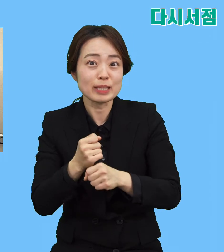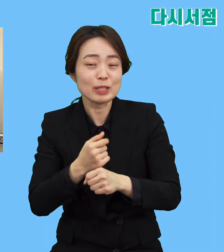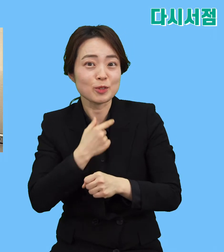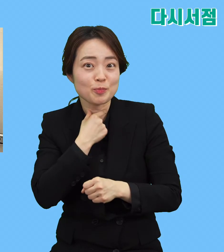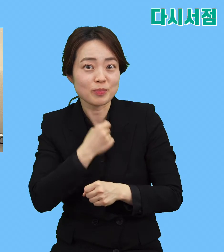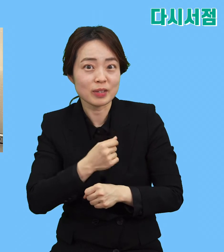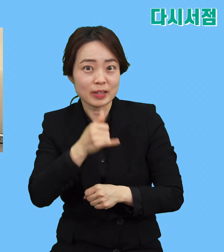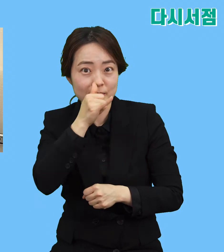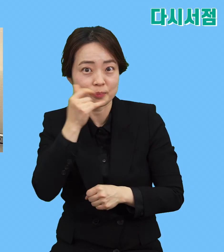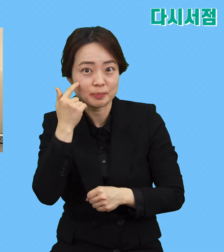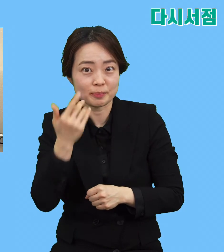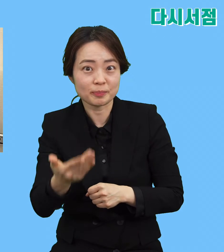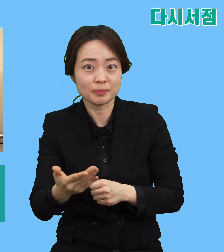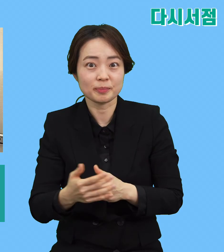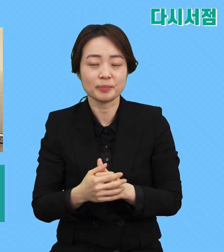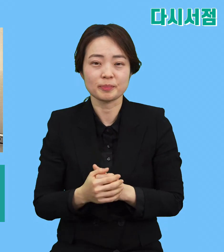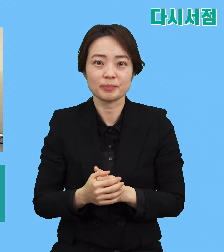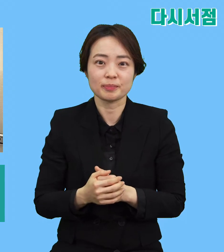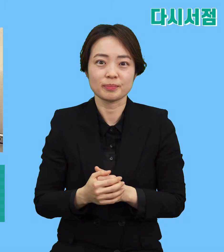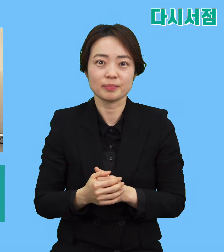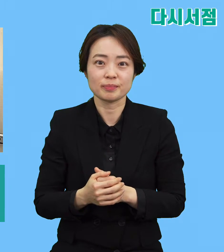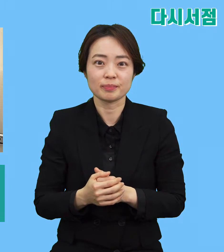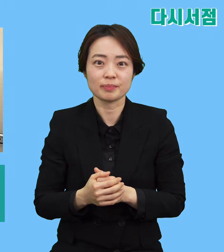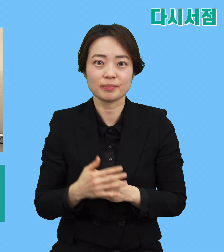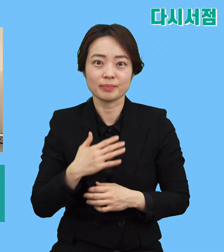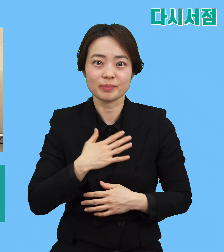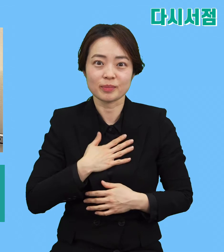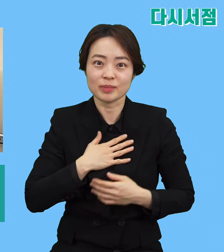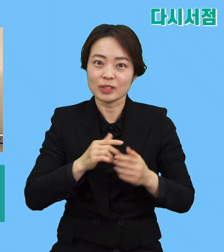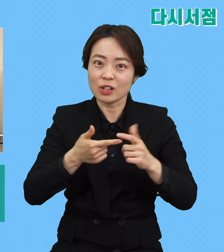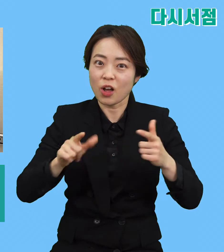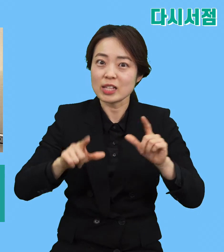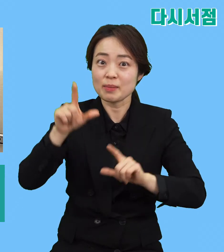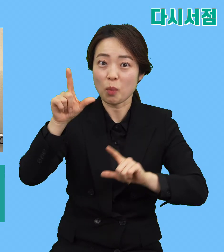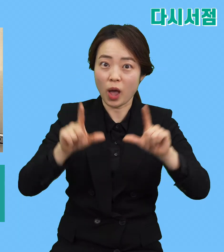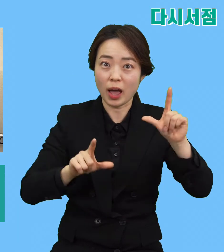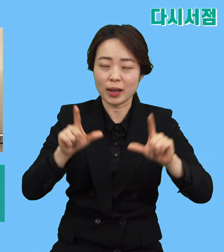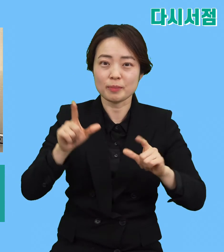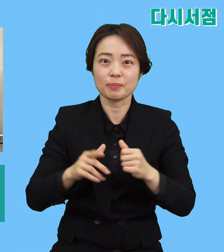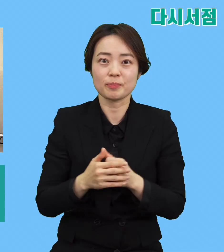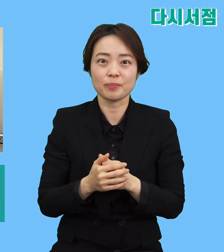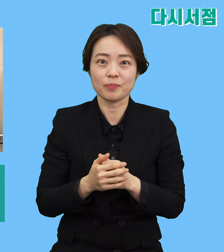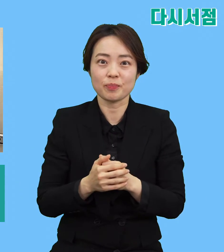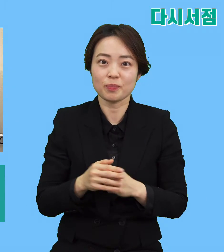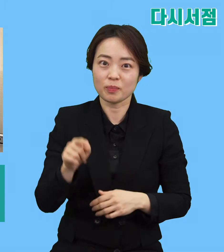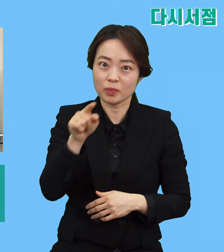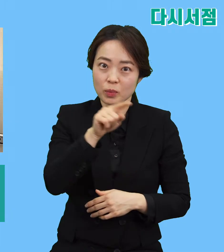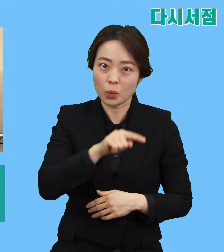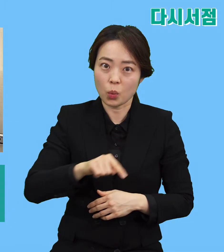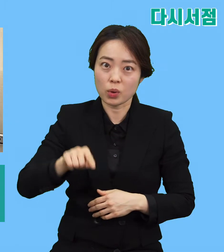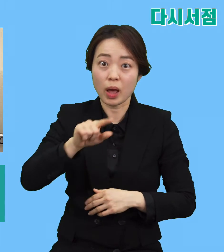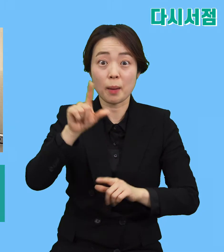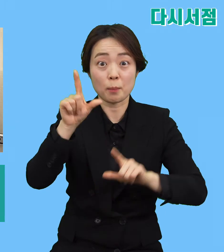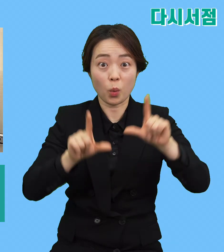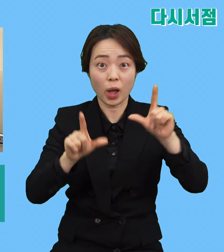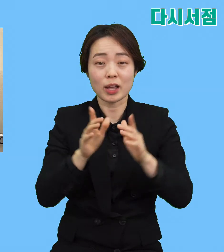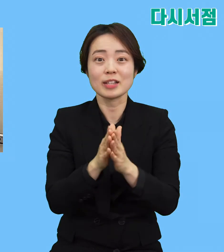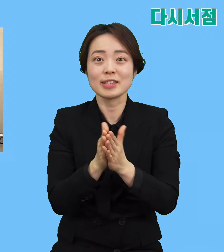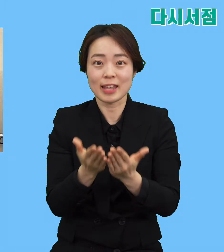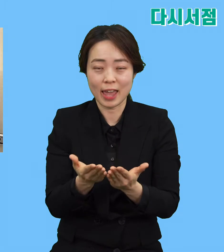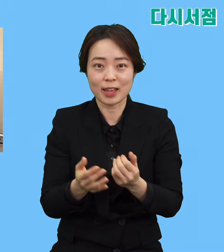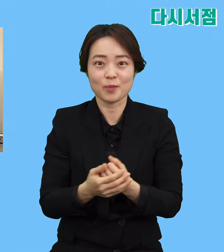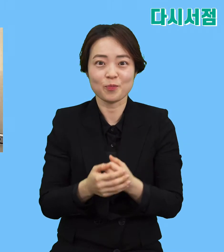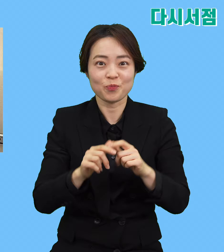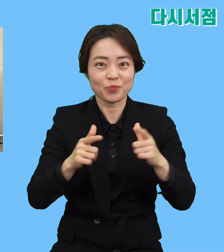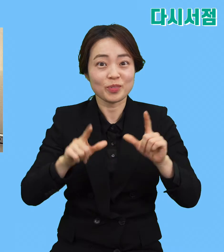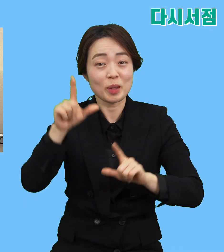있을까요? 네, 저는 다양한 모양, 그러니까 동그란 모양의 책이라든지